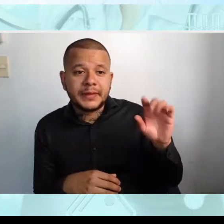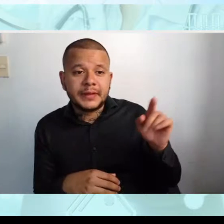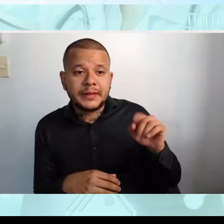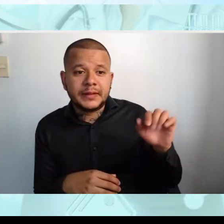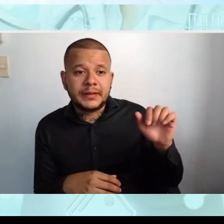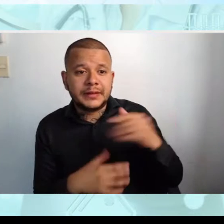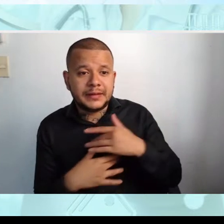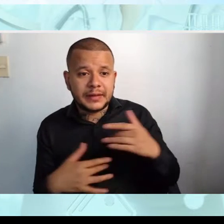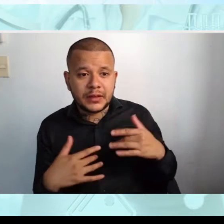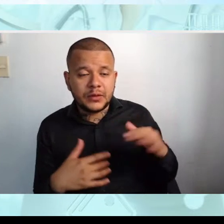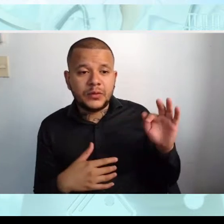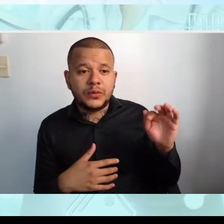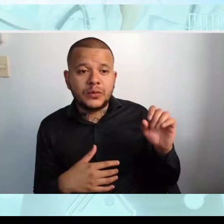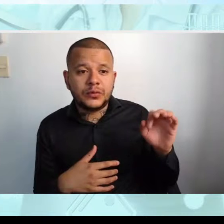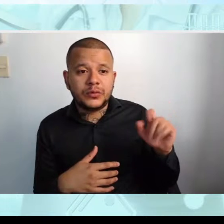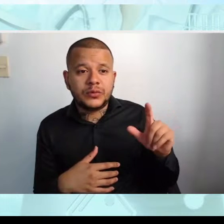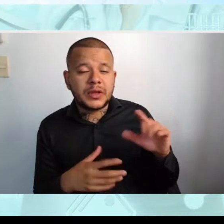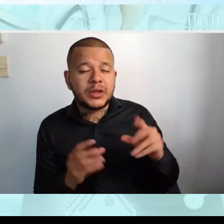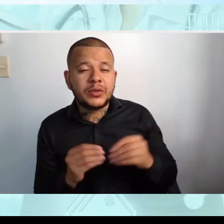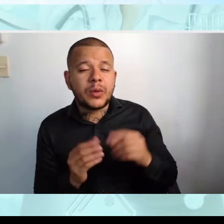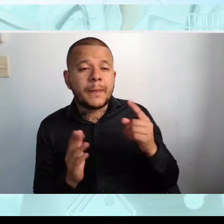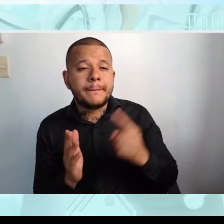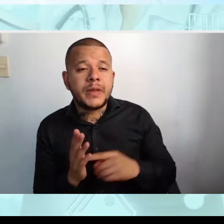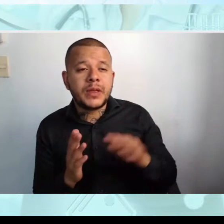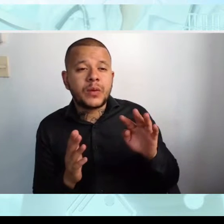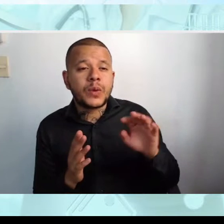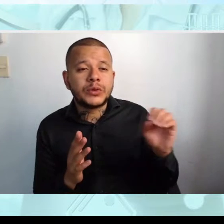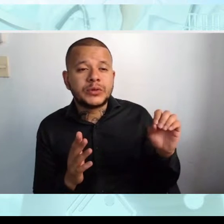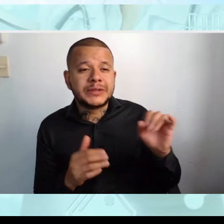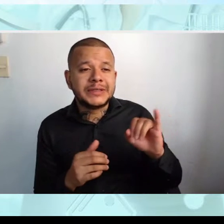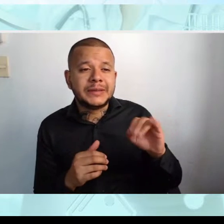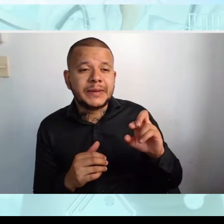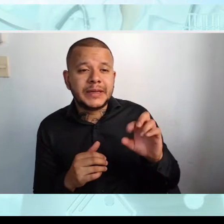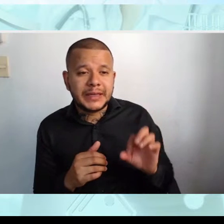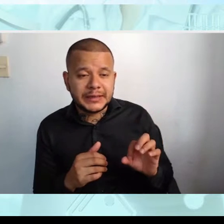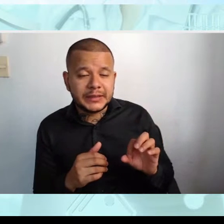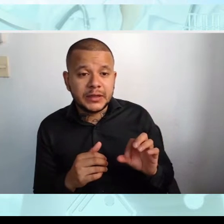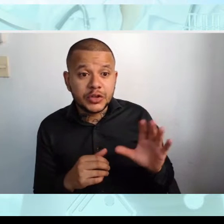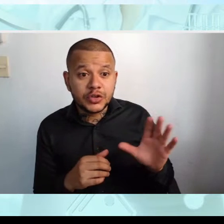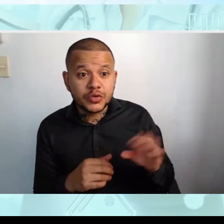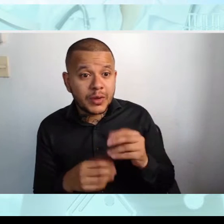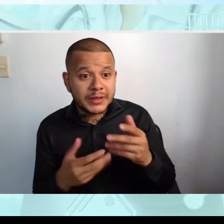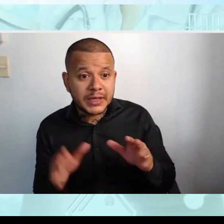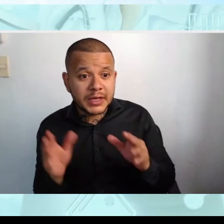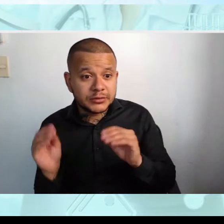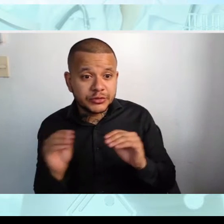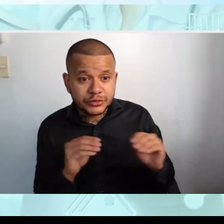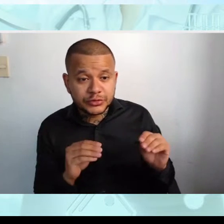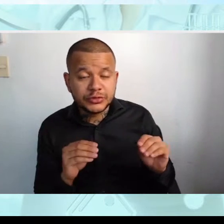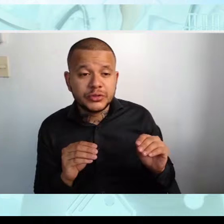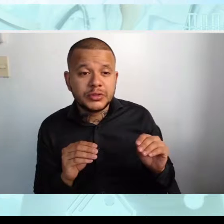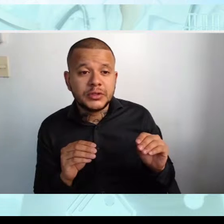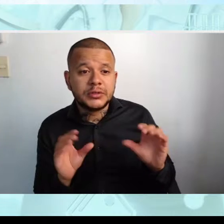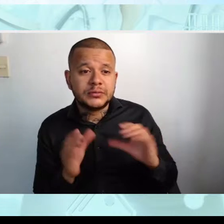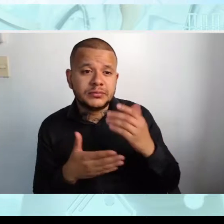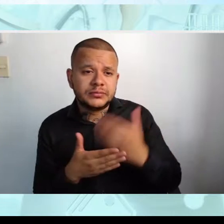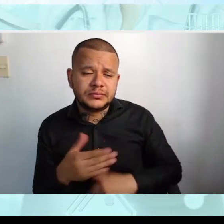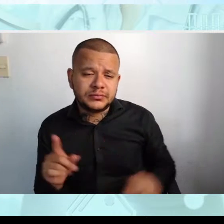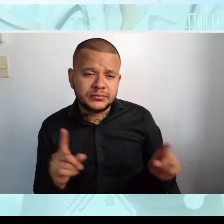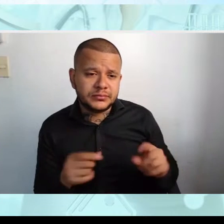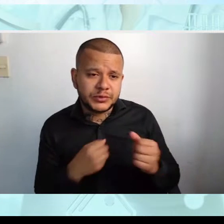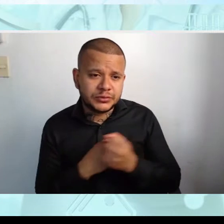de 1.400 IPS en todo el país. No todas están entrenadas en esto, para hacerlo también franco,